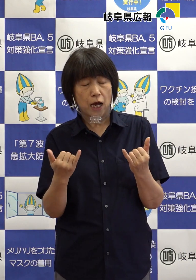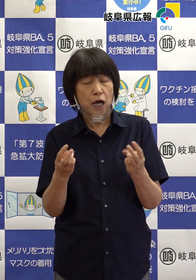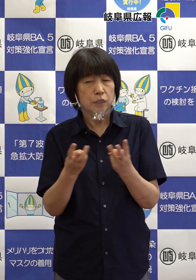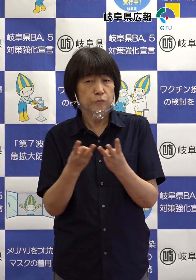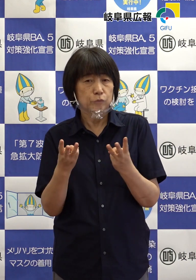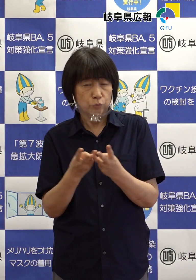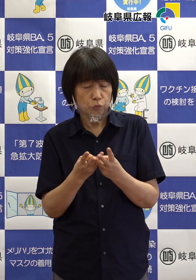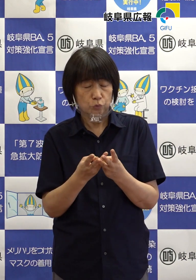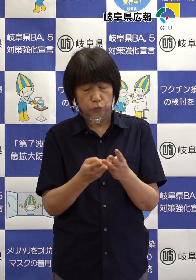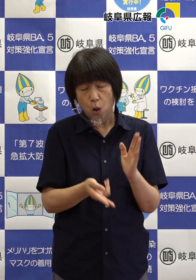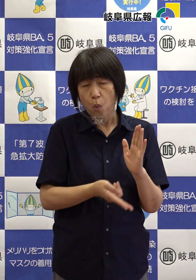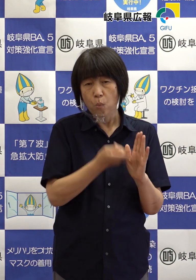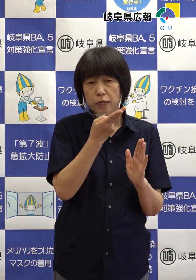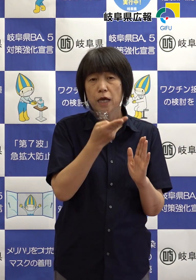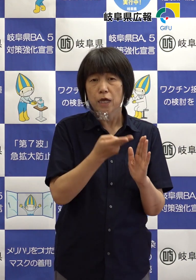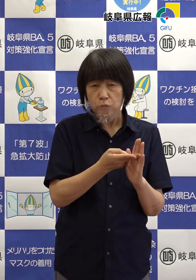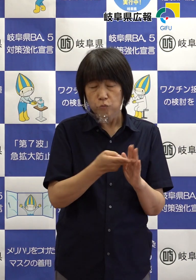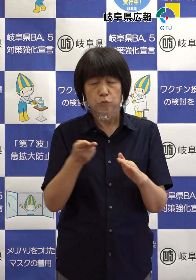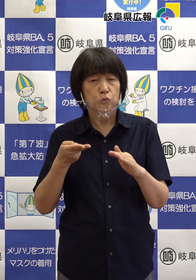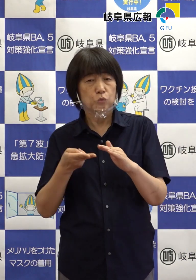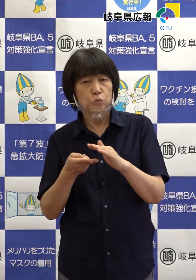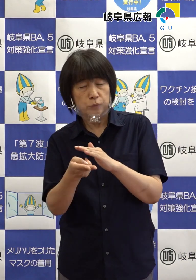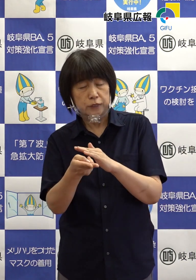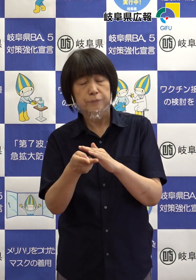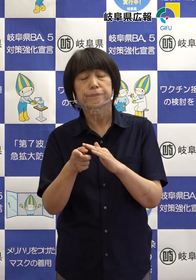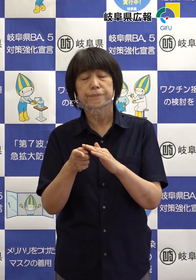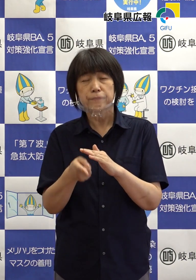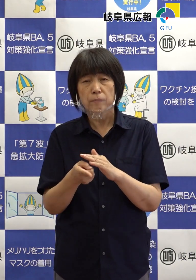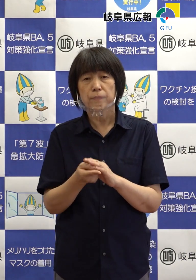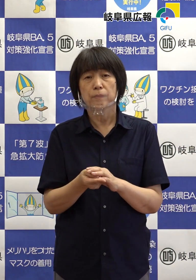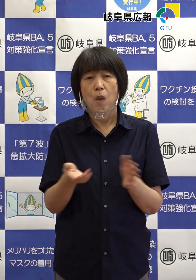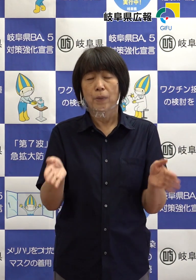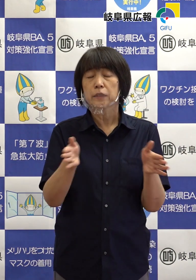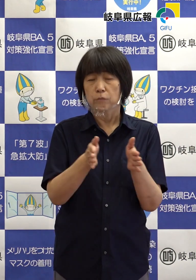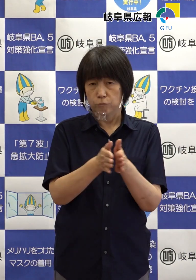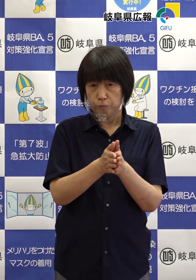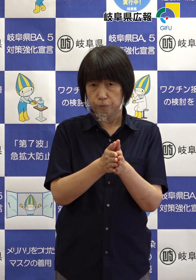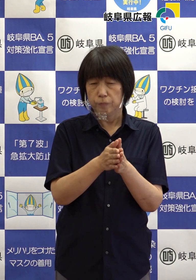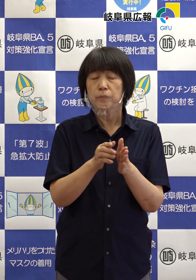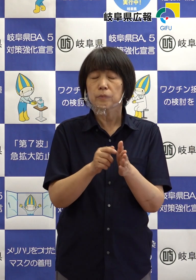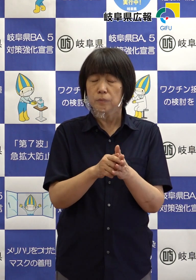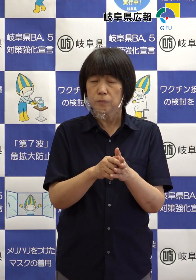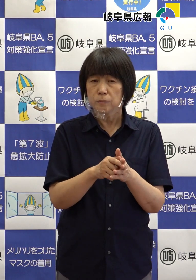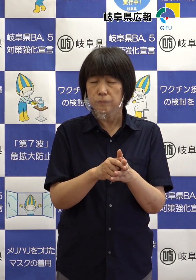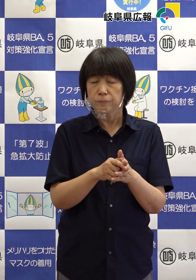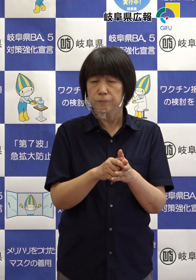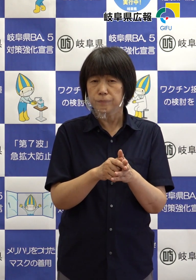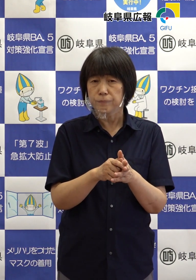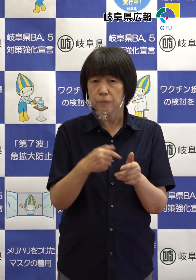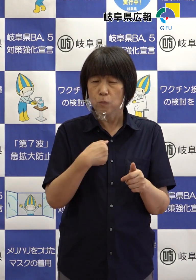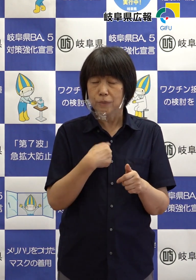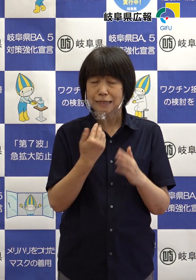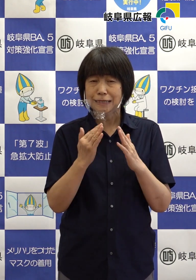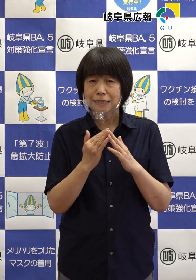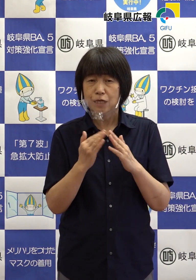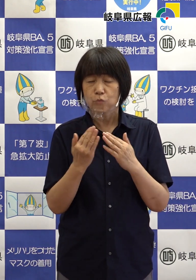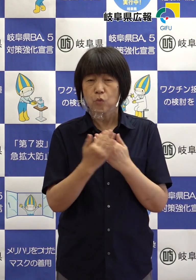それから間者数まああのそこそこのレベルでありますが自宅療養者数